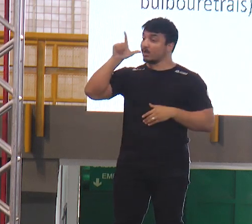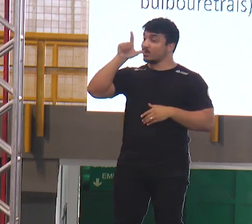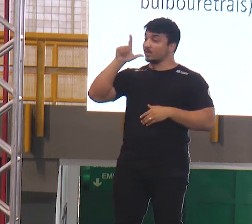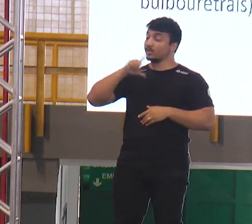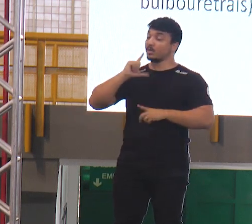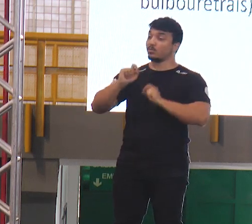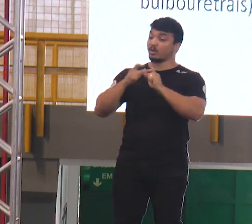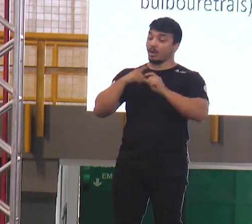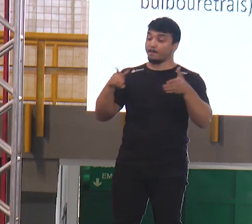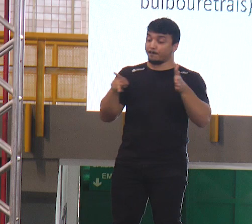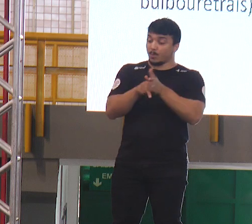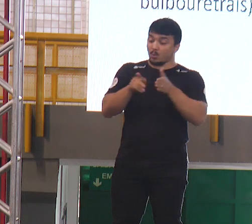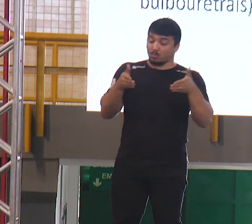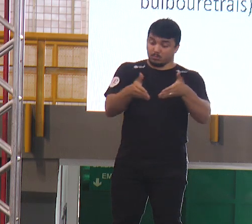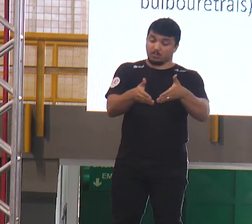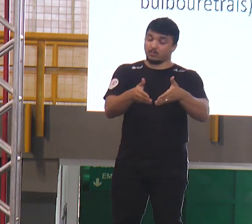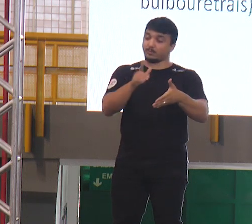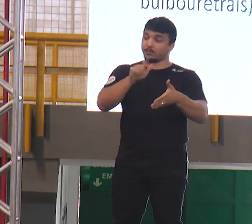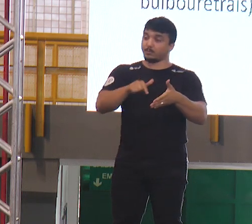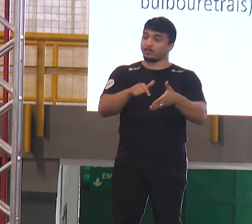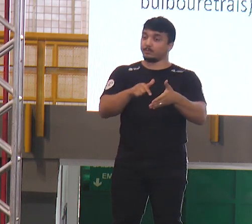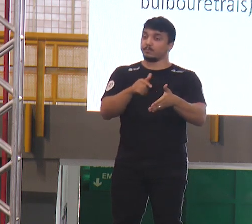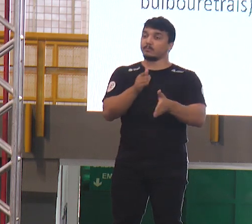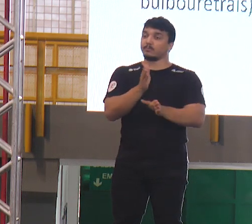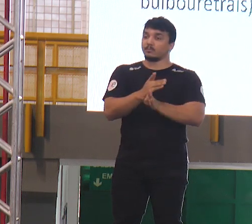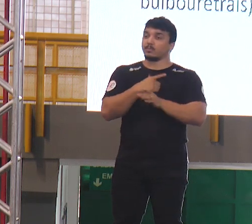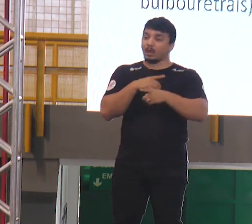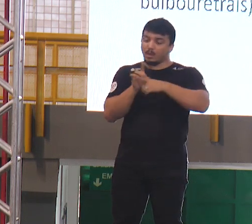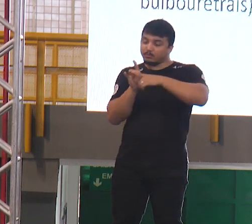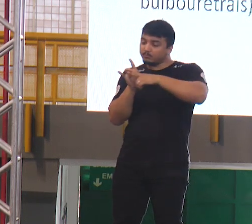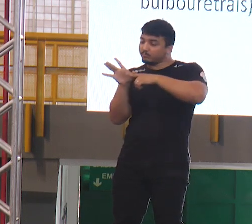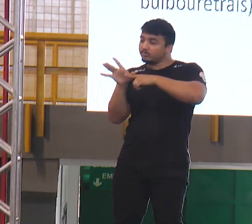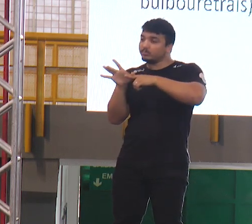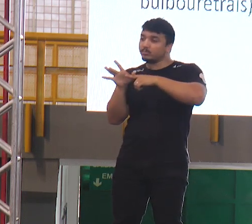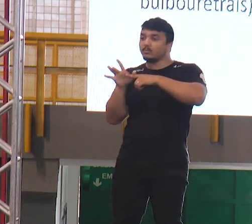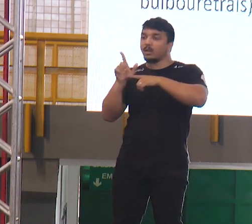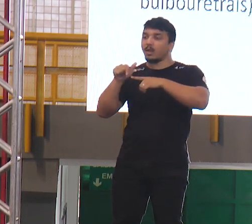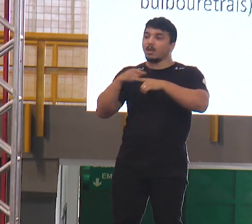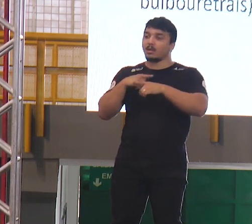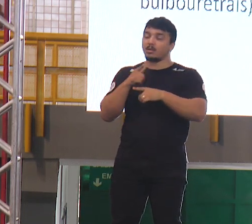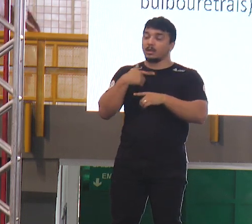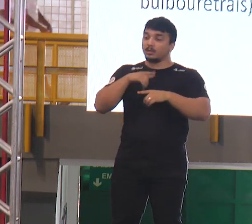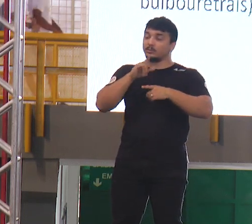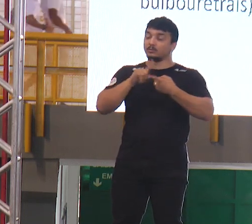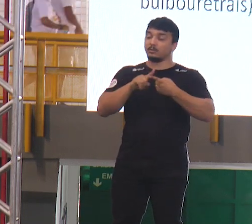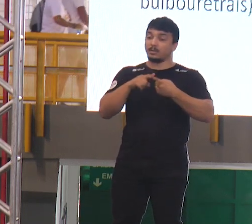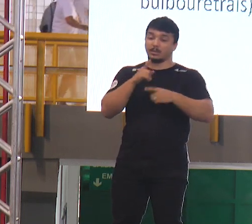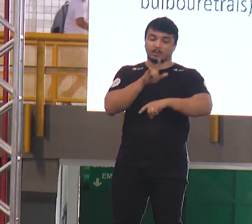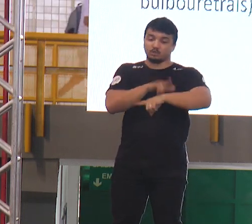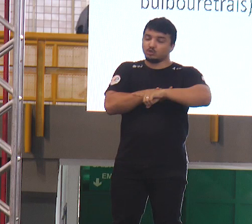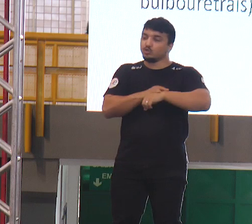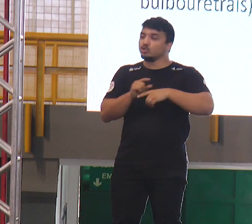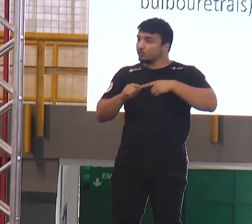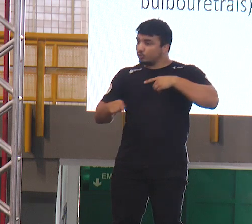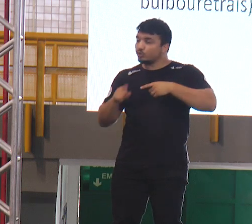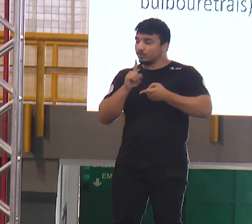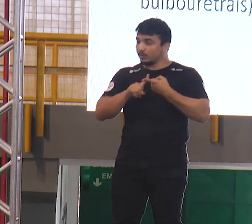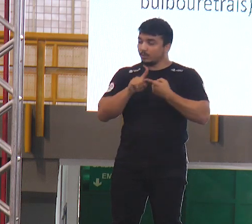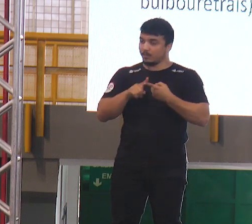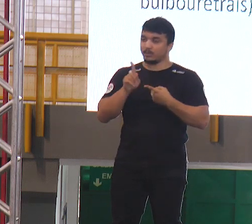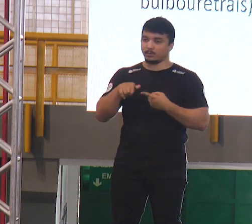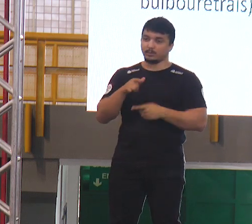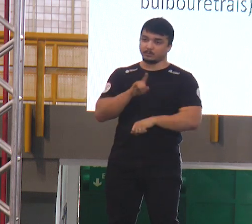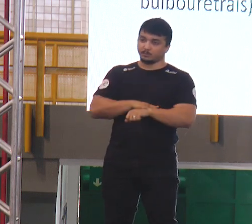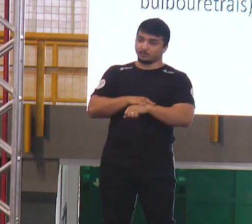um órgão voltado para a expulsão, né, da urina. Então, está trabalhando também no